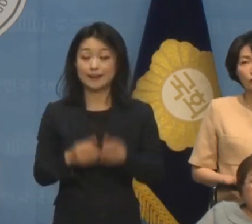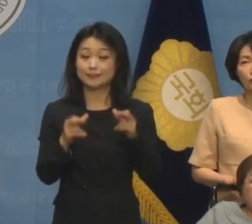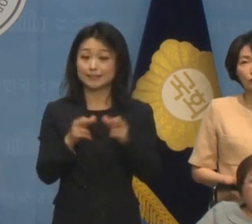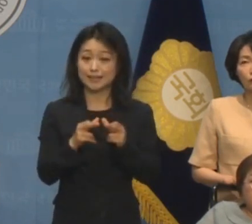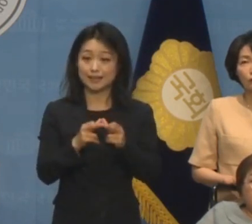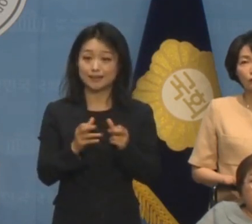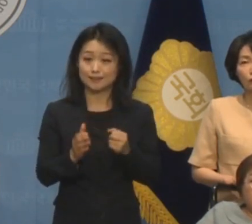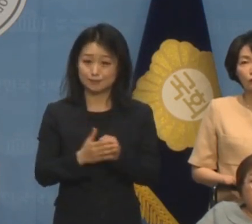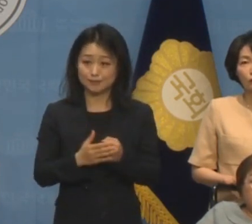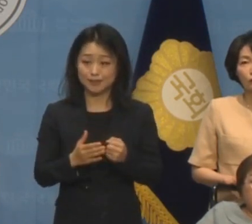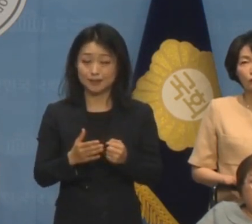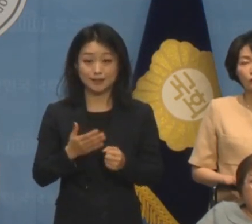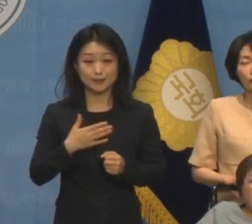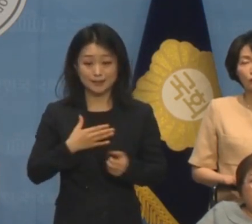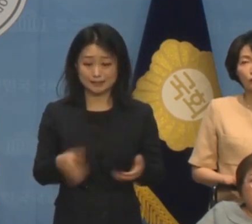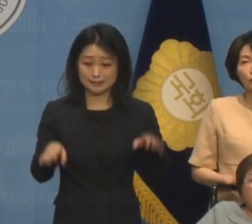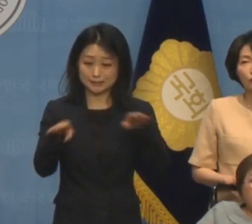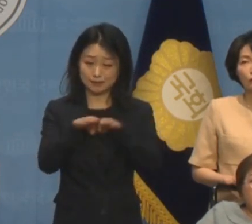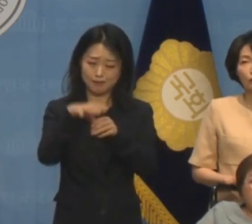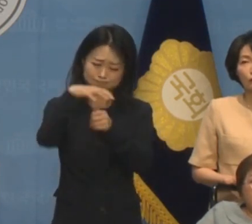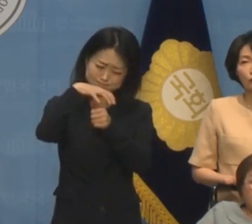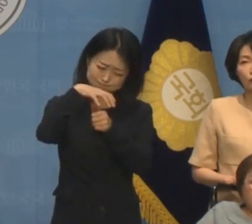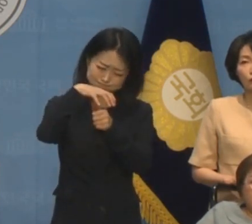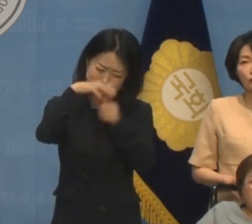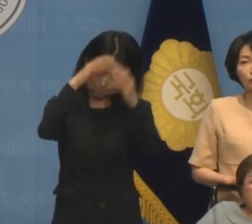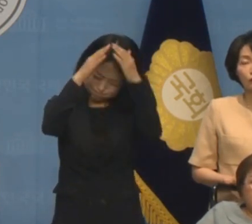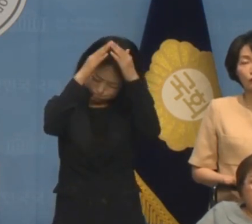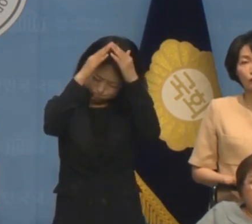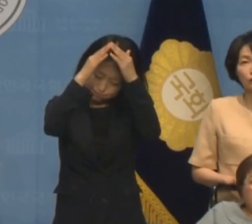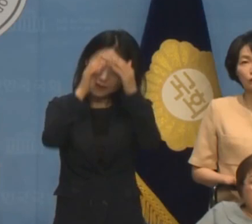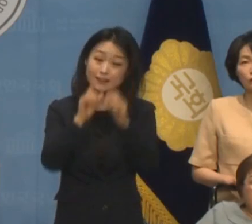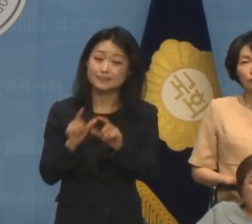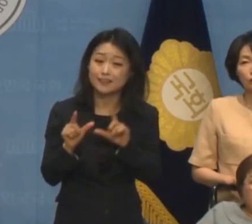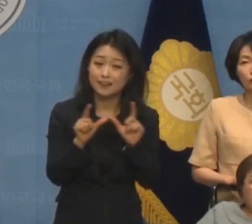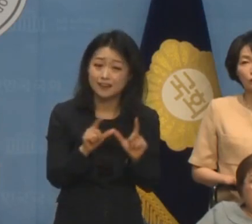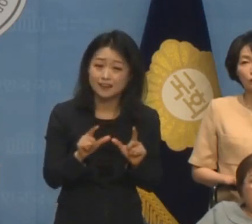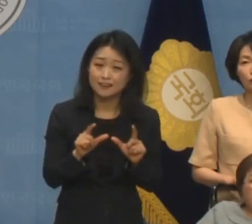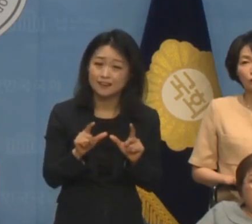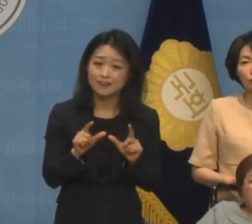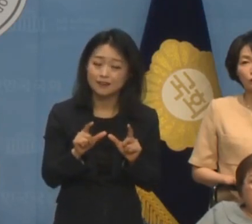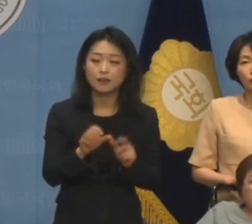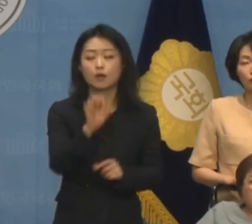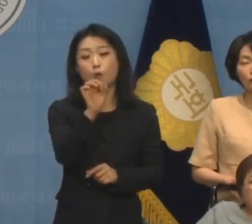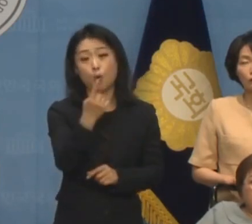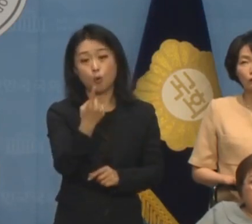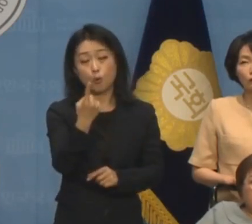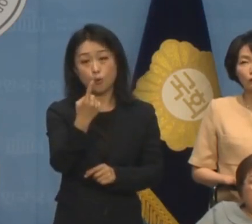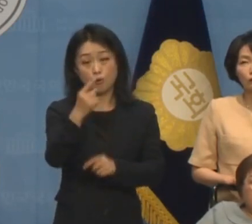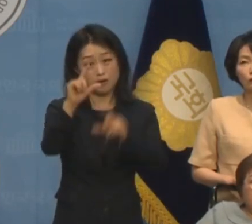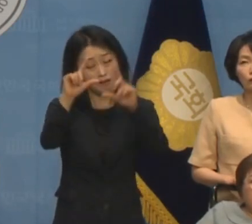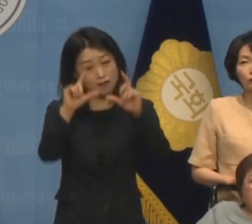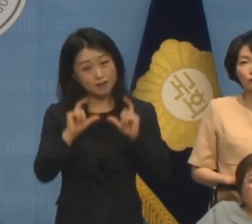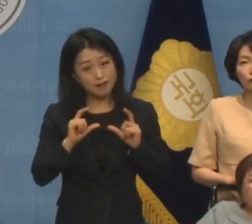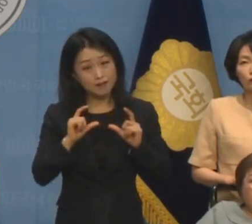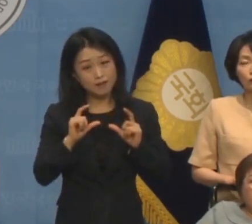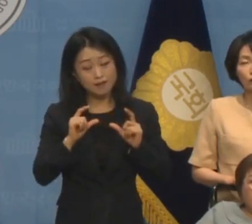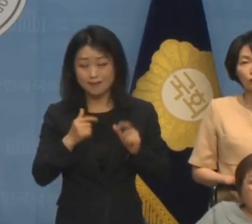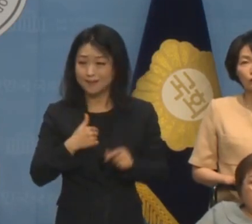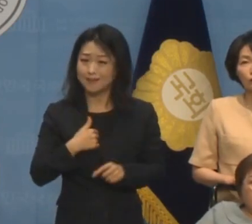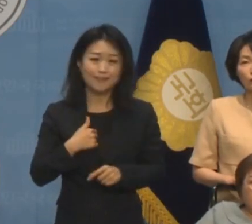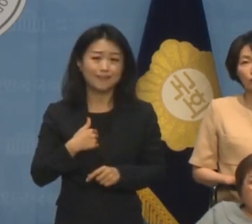장애인이라고 해서 시설에서 갇혀놓고 산다고 하는 오세훈 시장의 말이